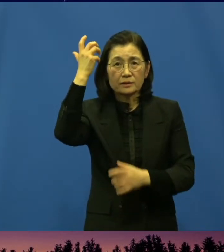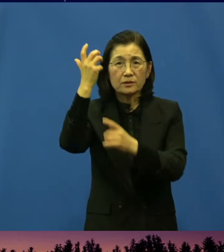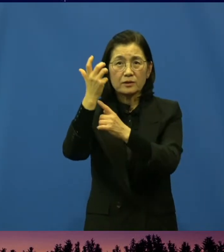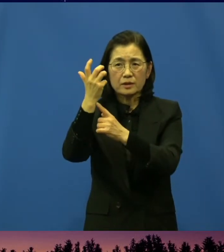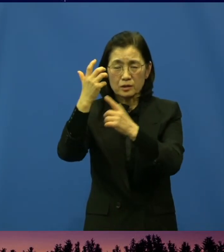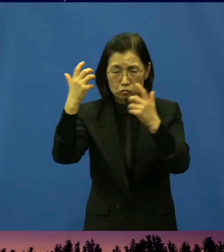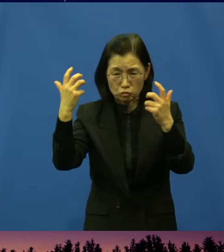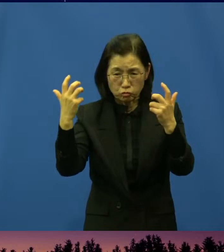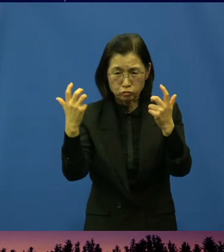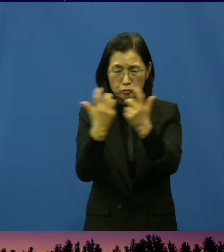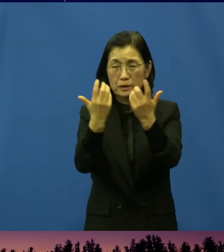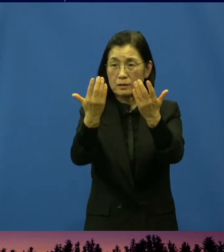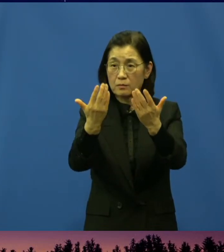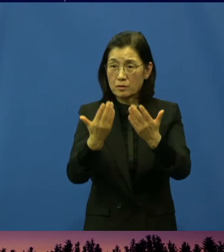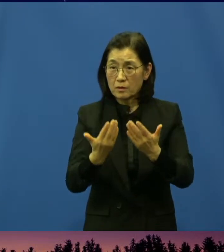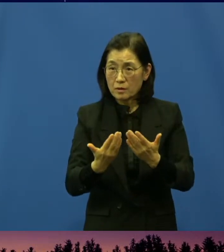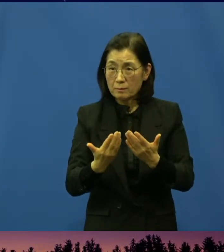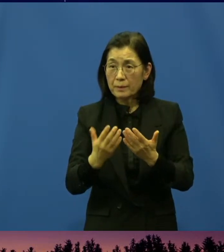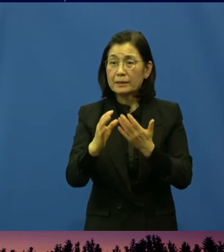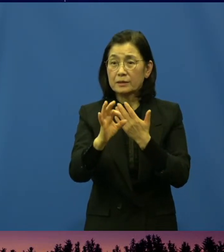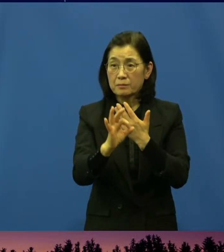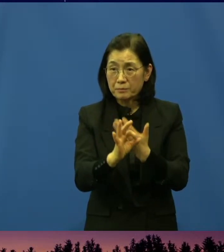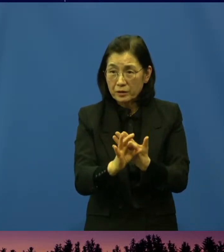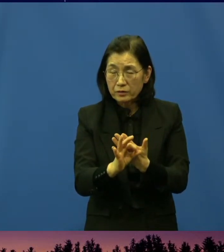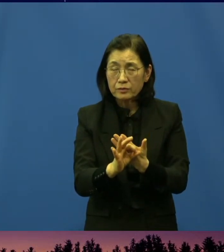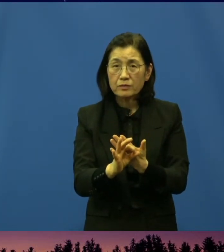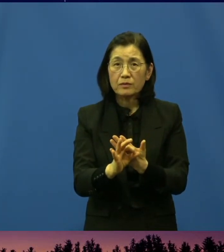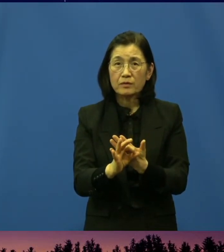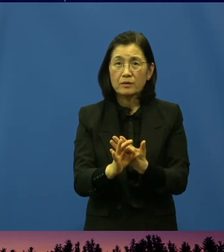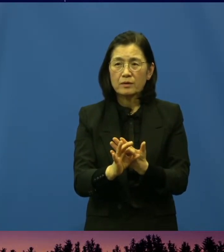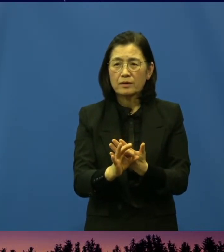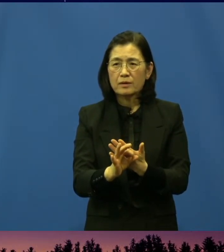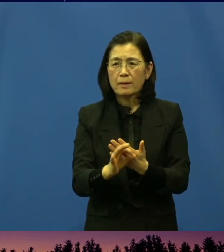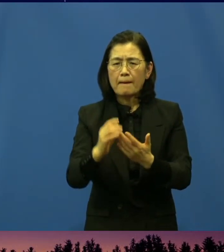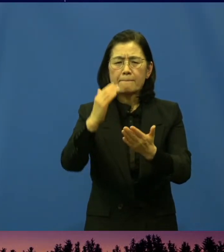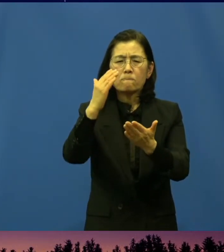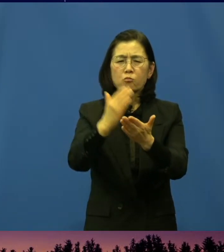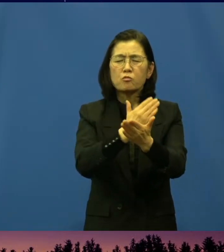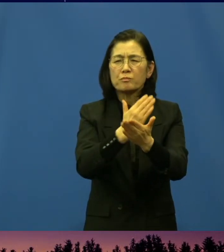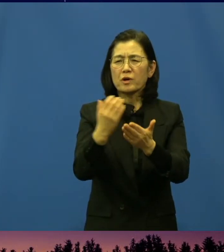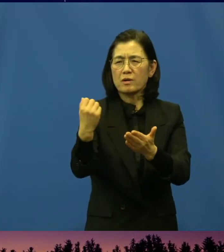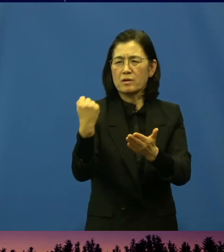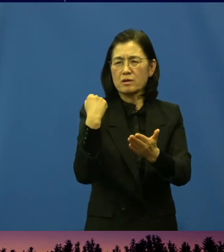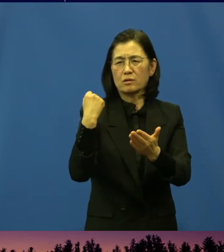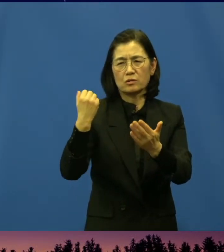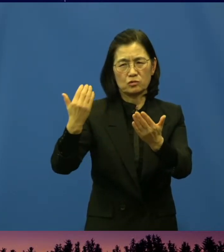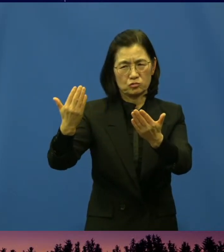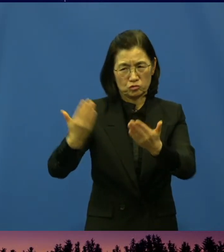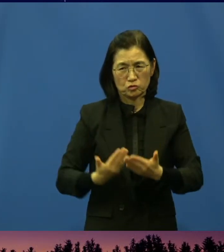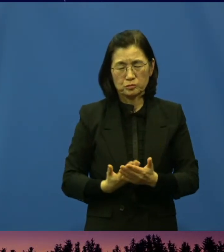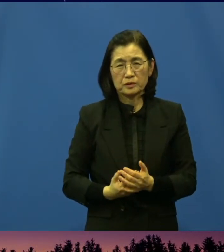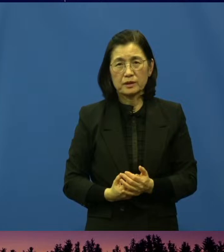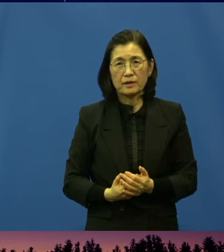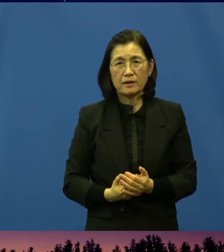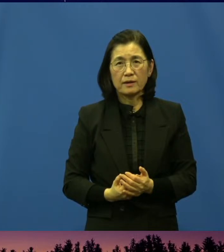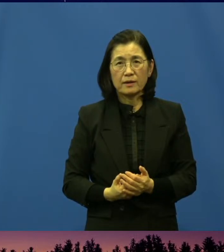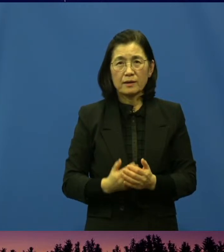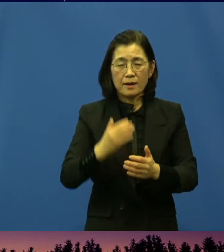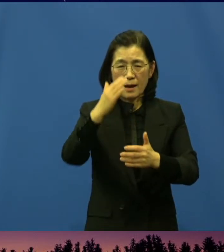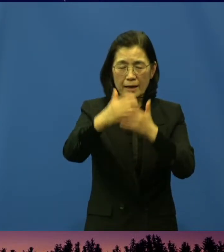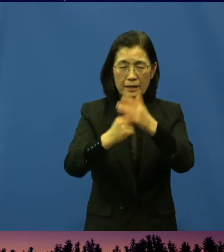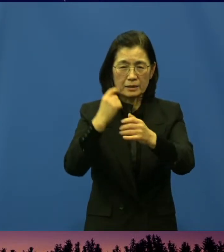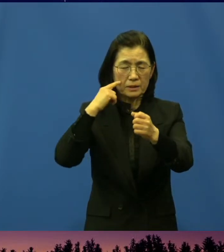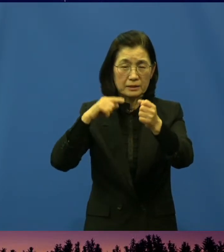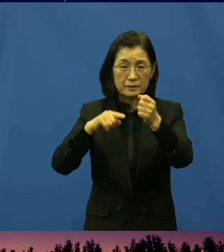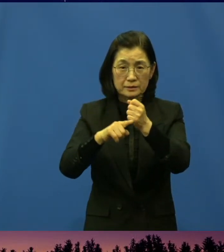충만을 받으라 할 때 그 성령의 충만은 우리에게 뭘 줘요? 분별력을 높여주는 거죠. 그 분별력은 뭘 향해요? 하나님의 뜻을